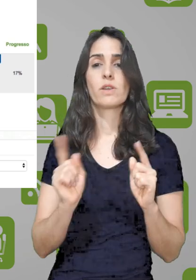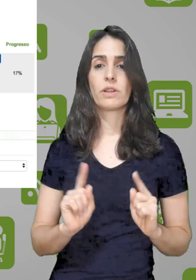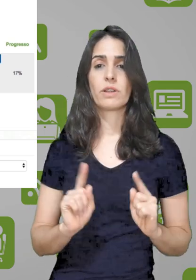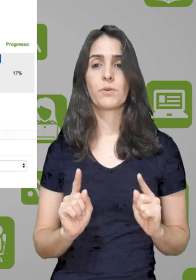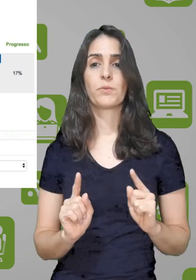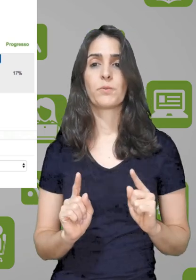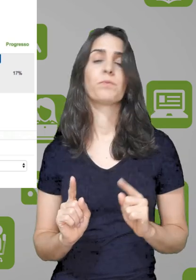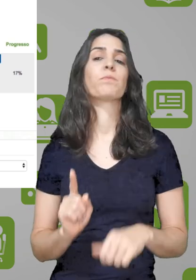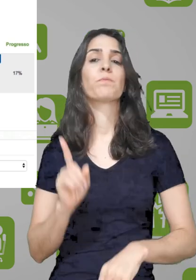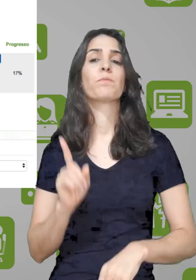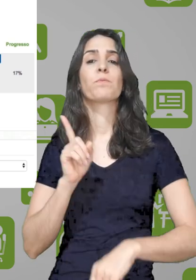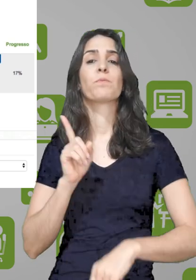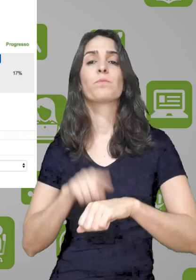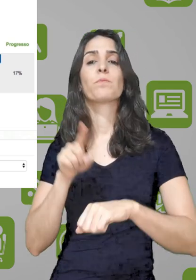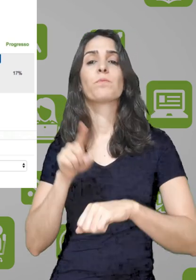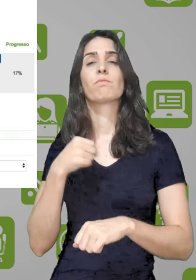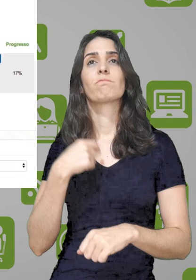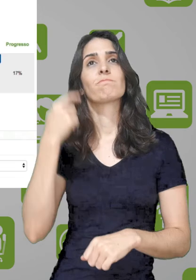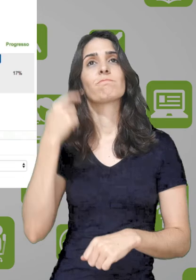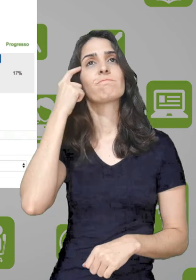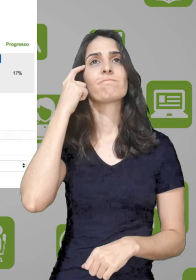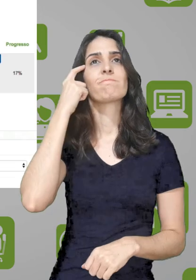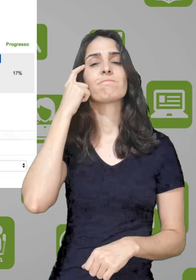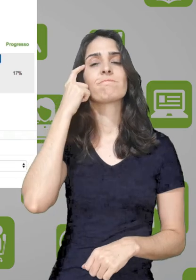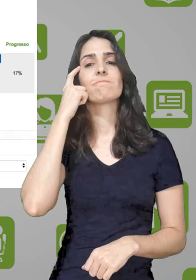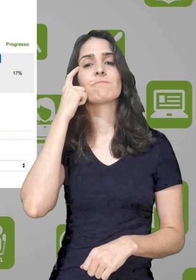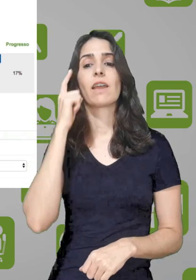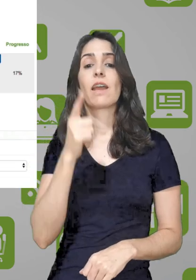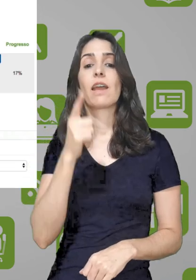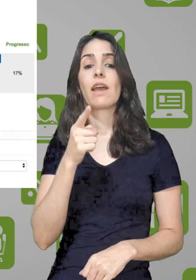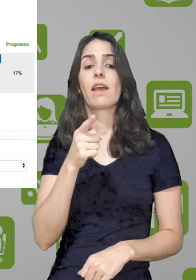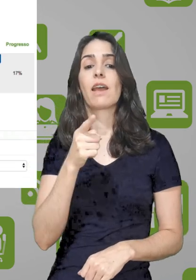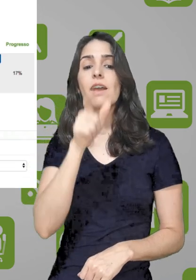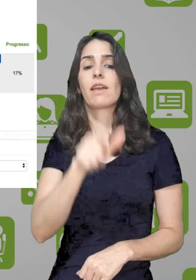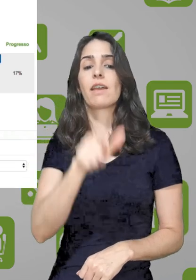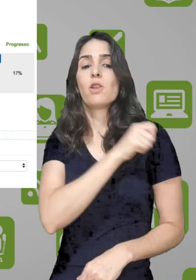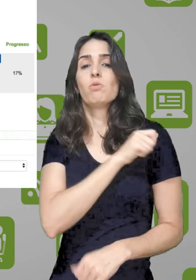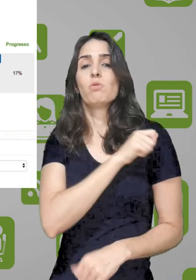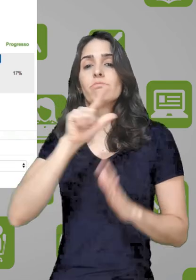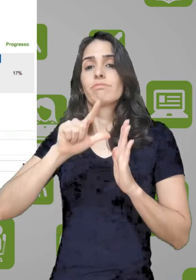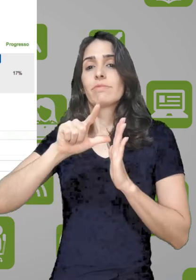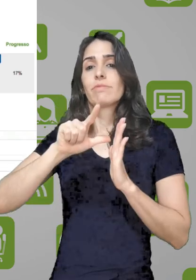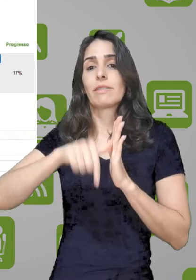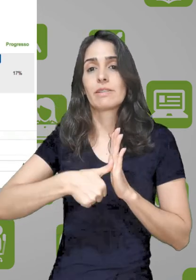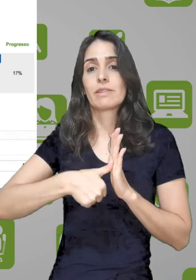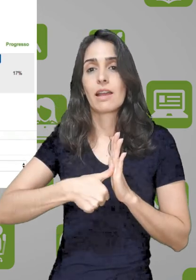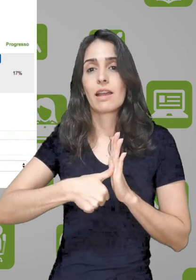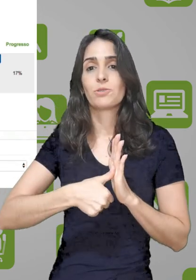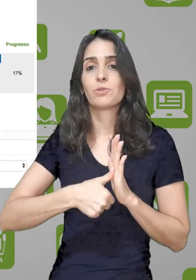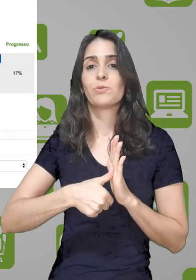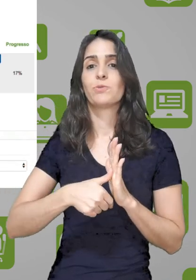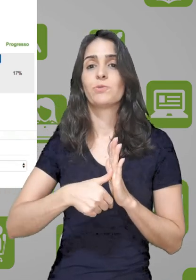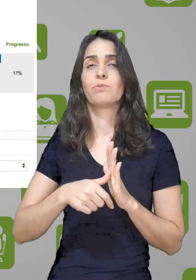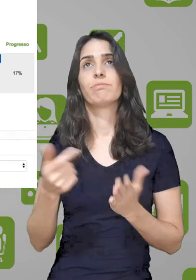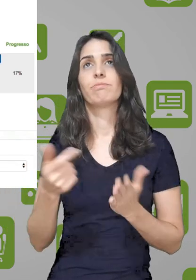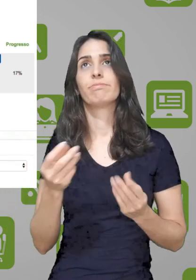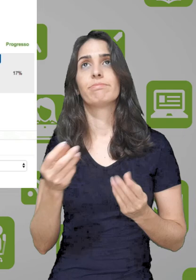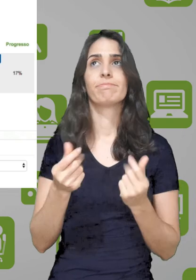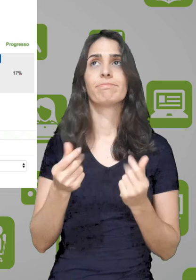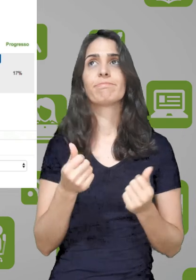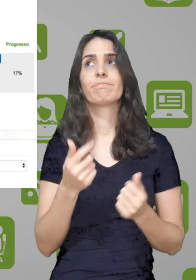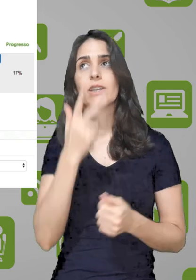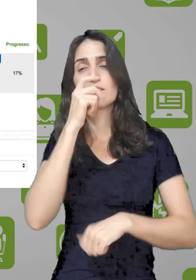aluno fez e não fez, a partir do momento que eu identifico que algum aluno está com atividades